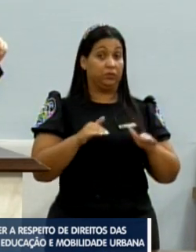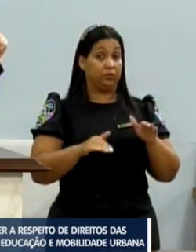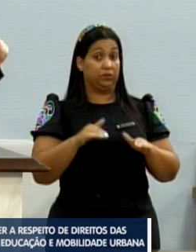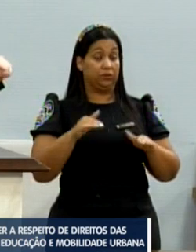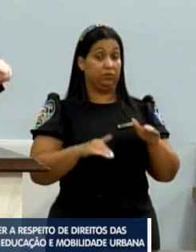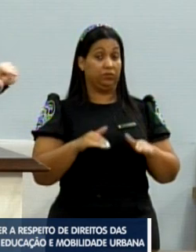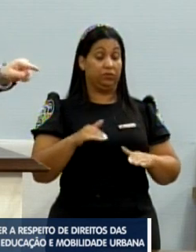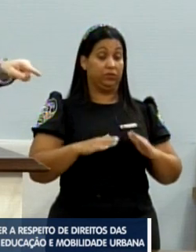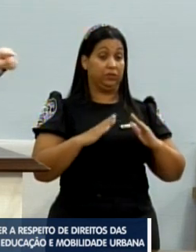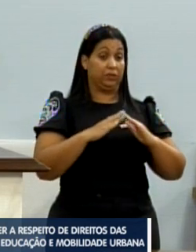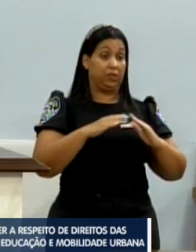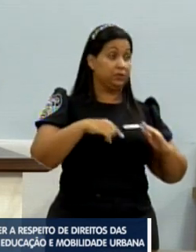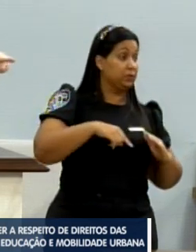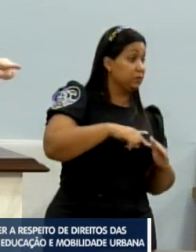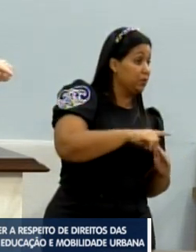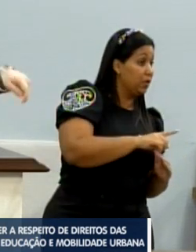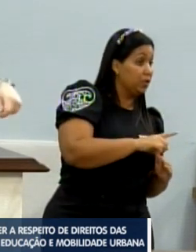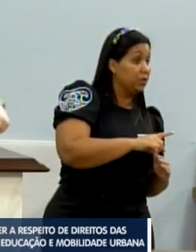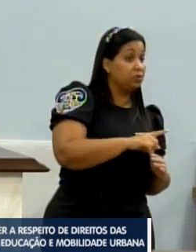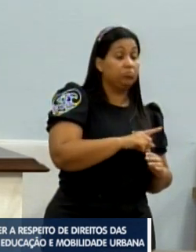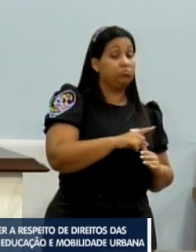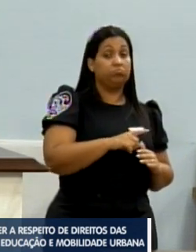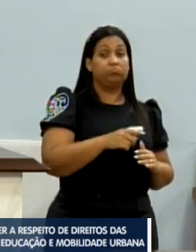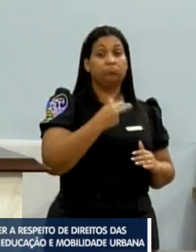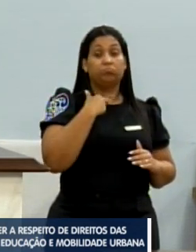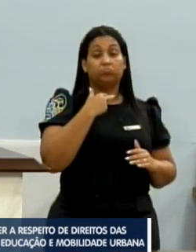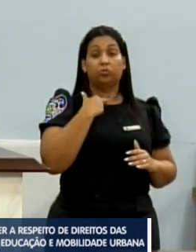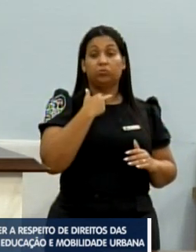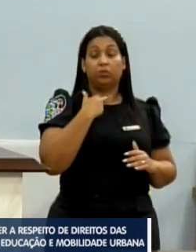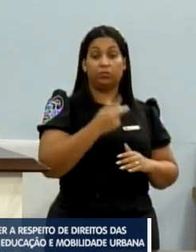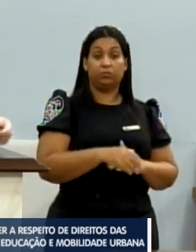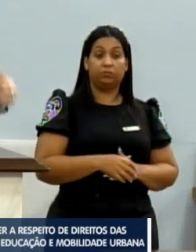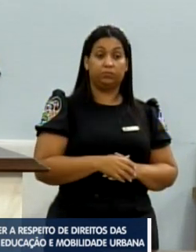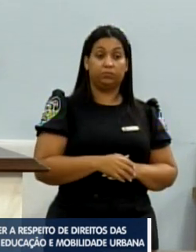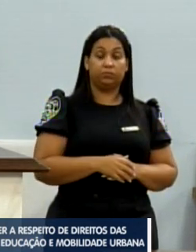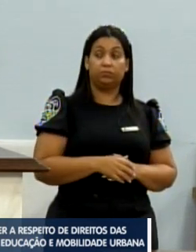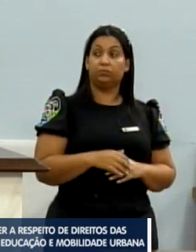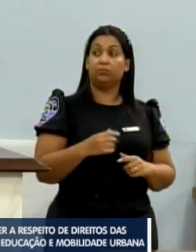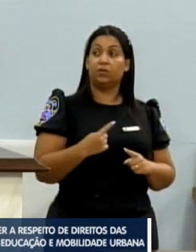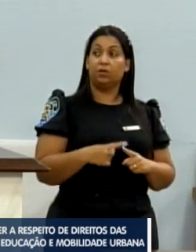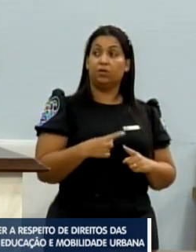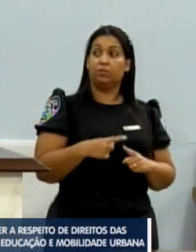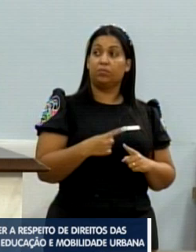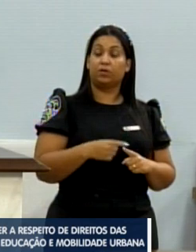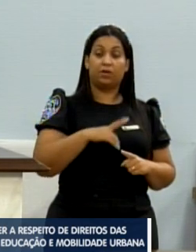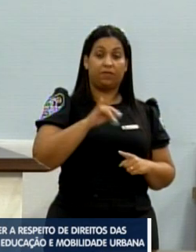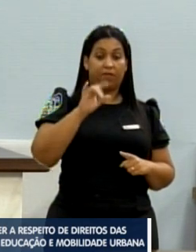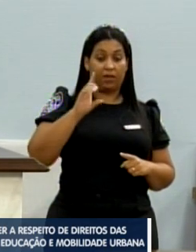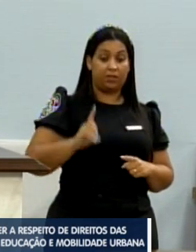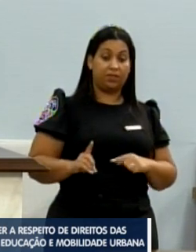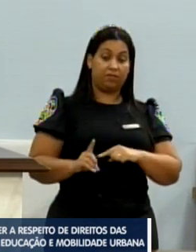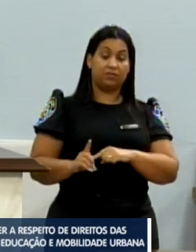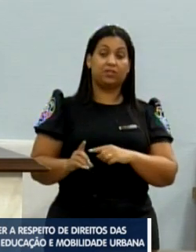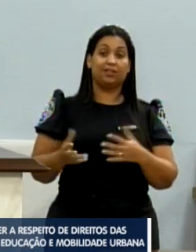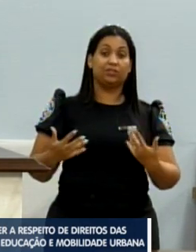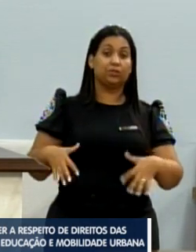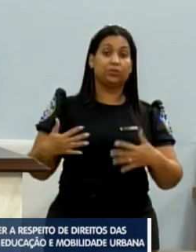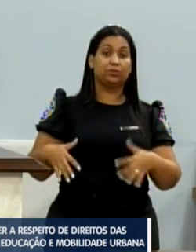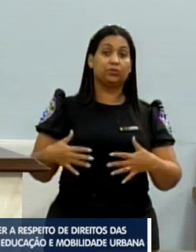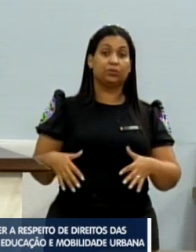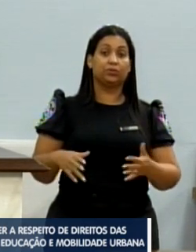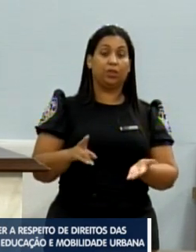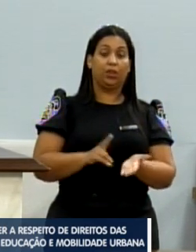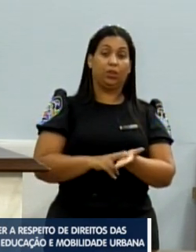consegue sair de casa nem para poder buscar uma cartilha dos seus direitos, porque vai deixar um deficiente desamparado no